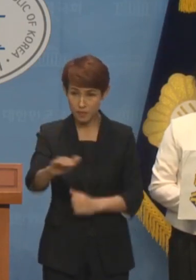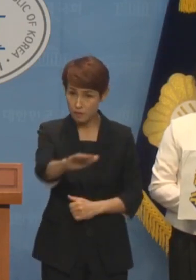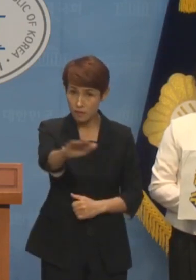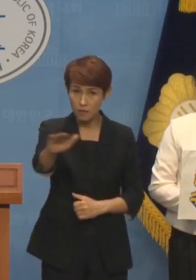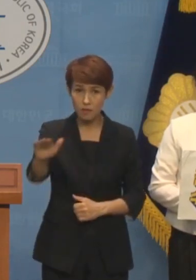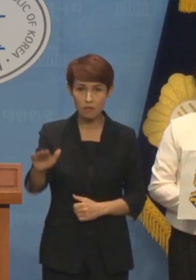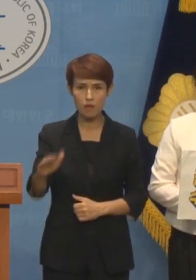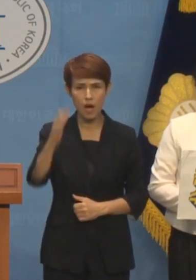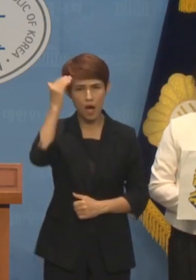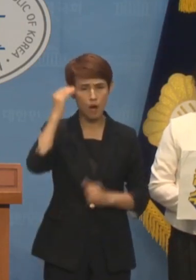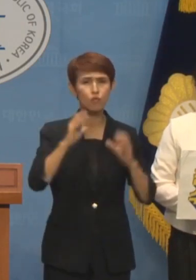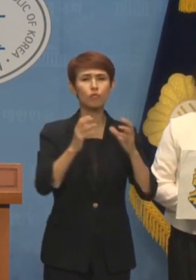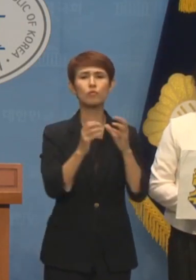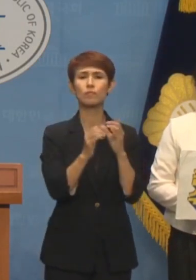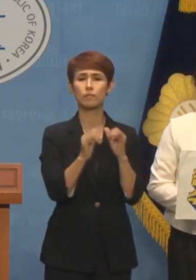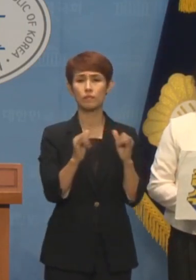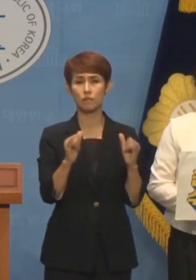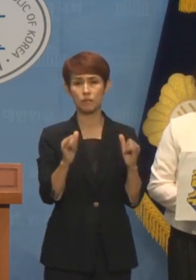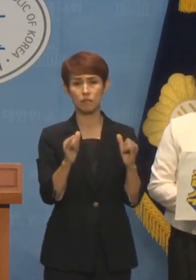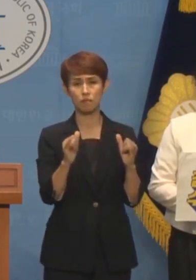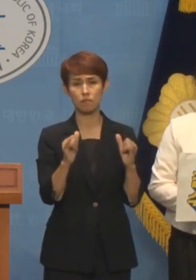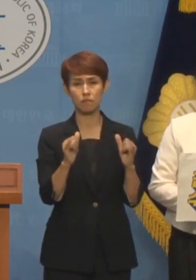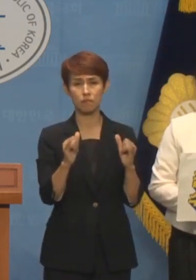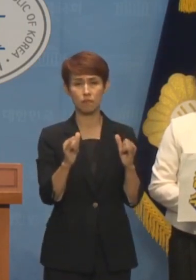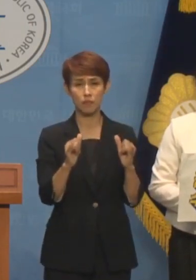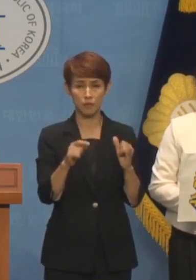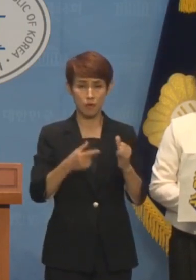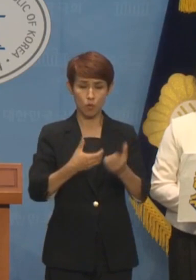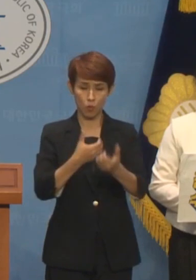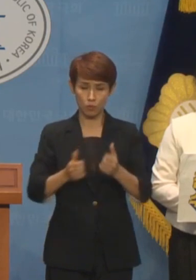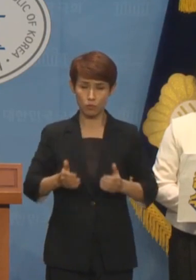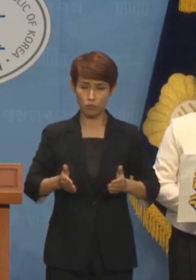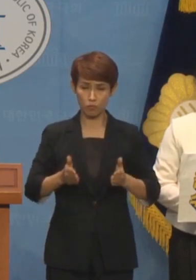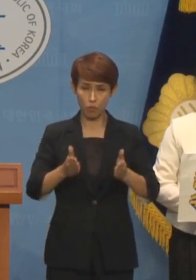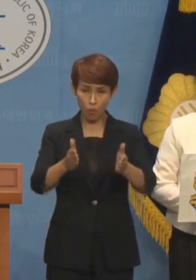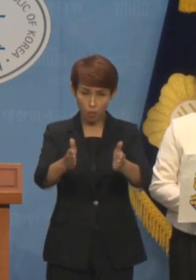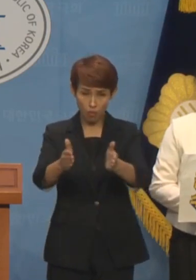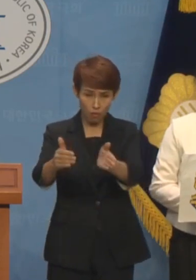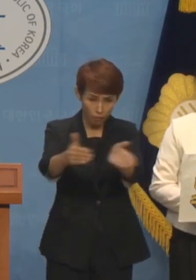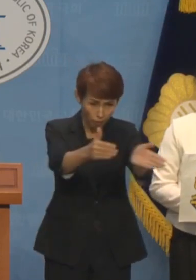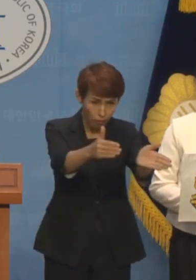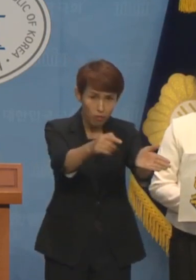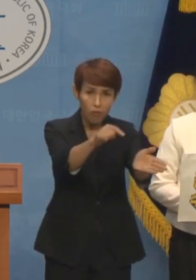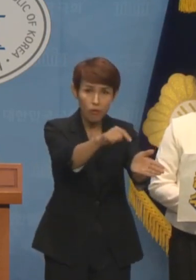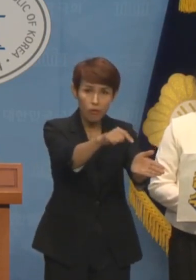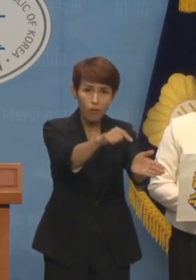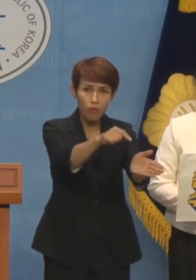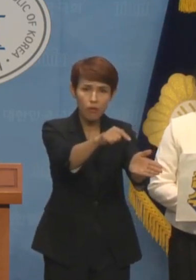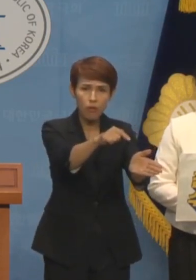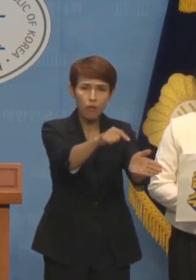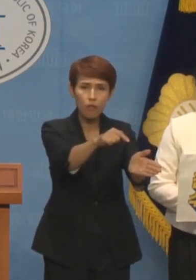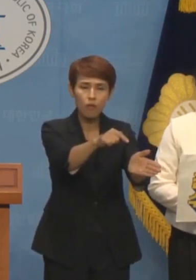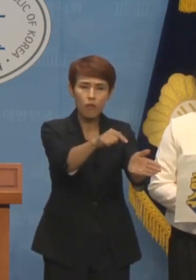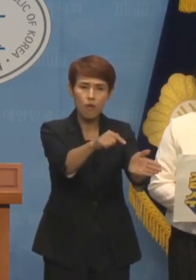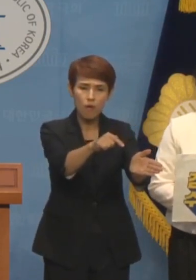대한민국 국민들의 서울 양평 고속도로 종점 노선이 어느 쪽으로 가는